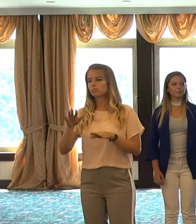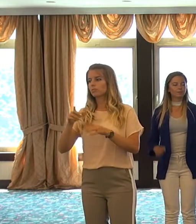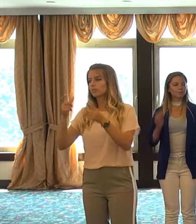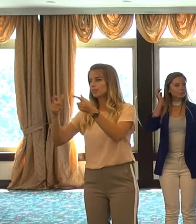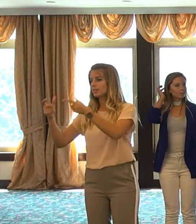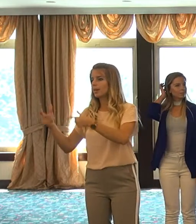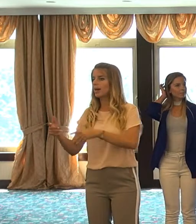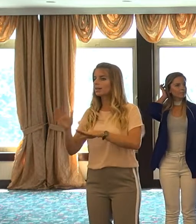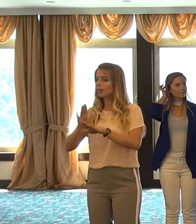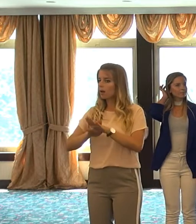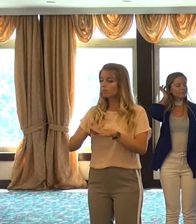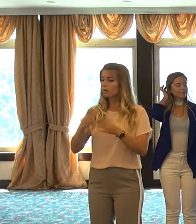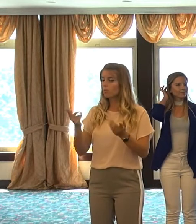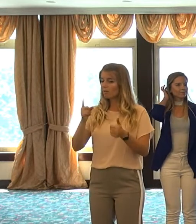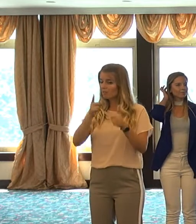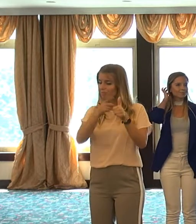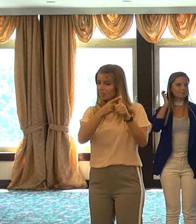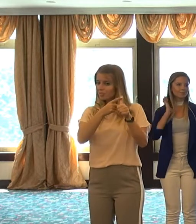biz. Birincisi